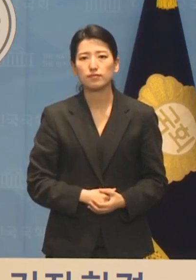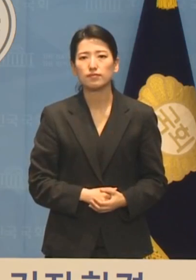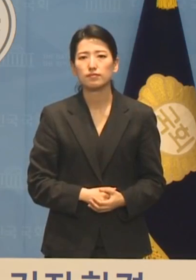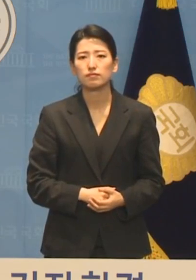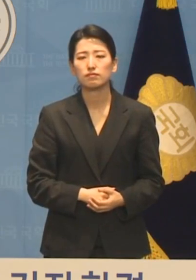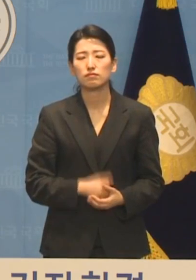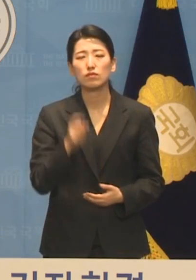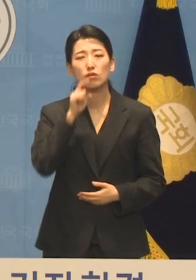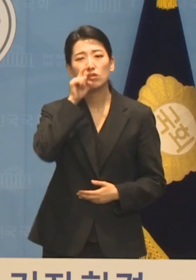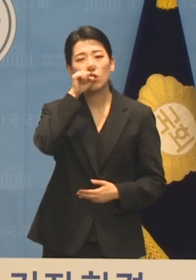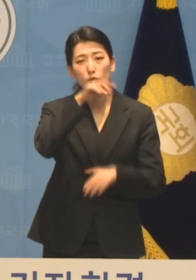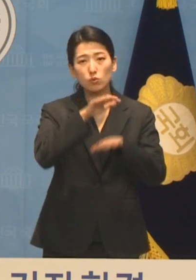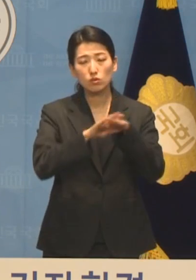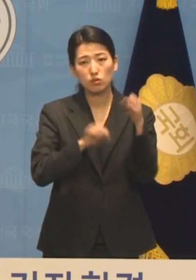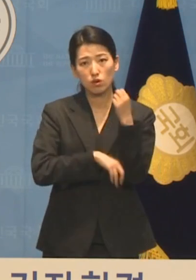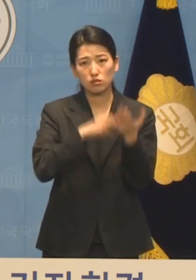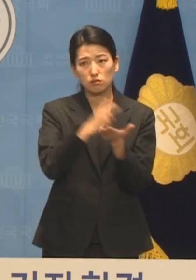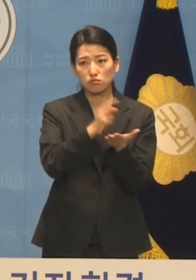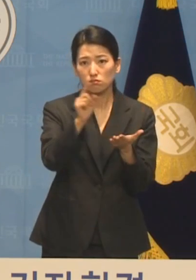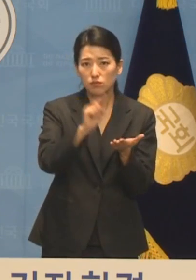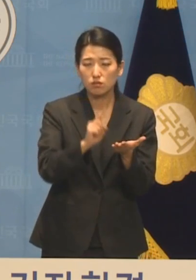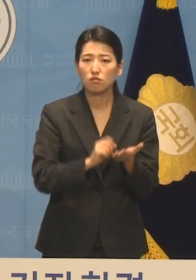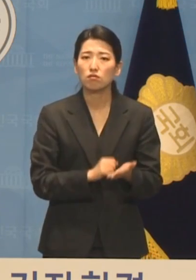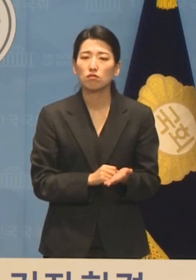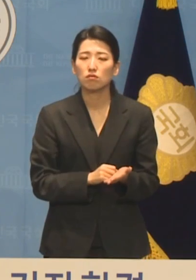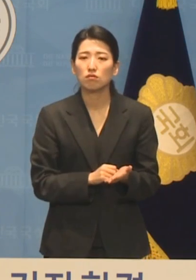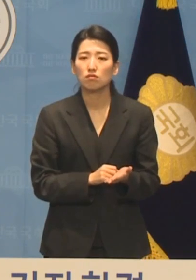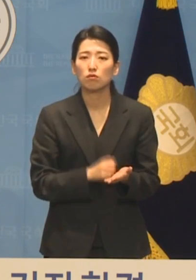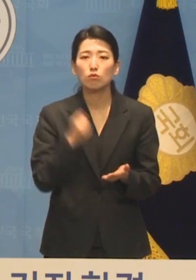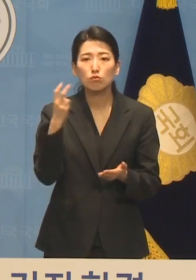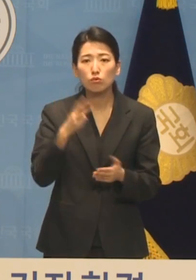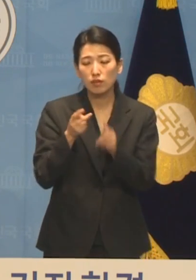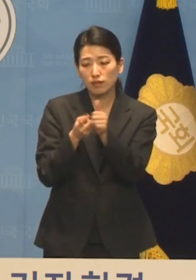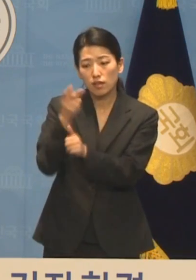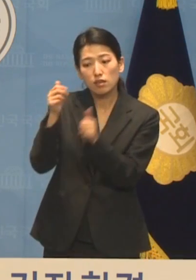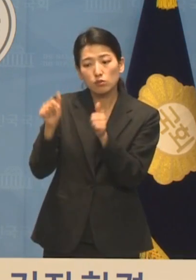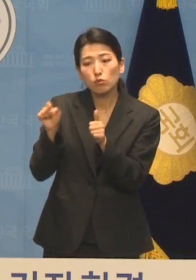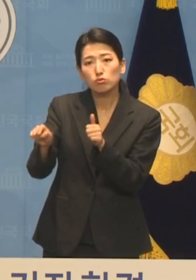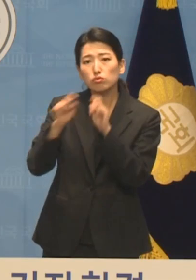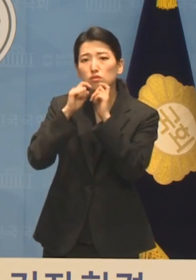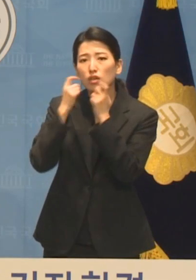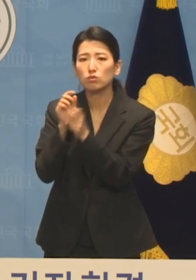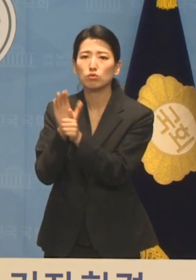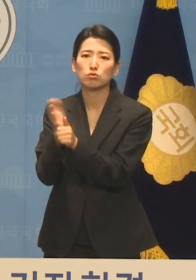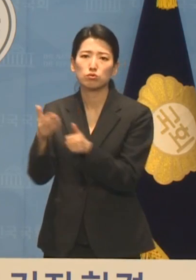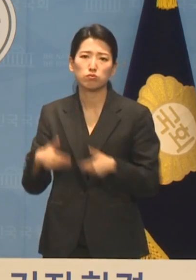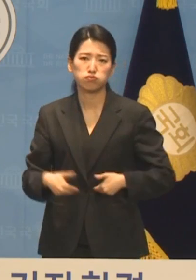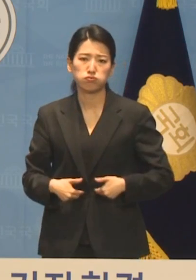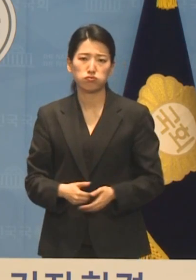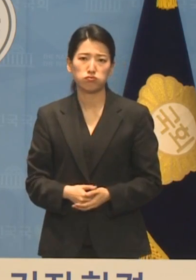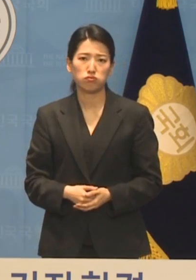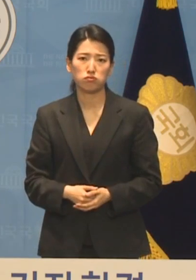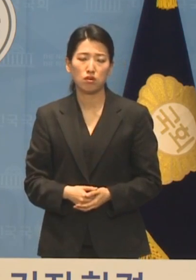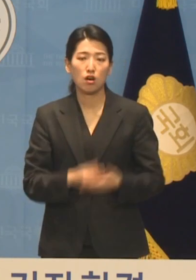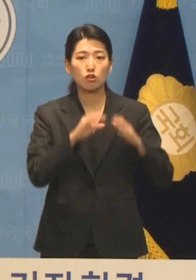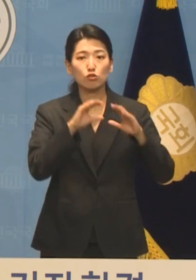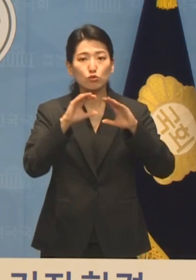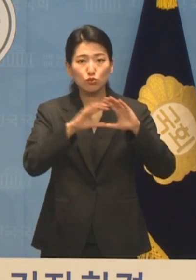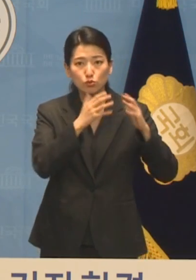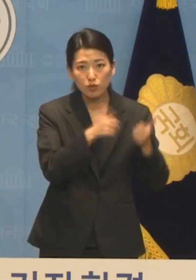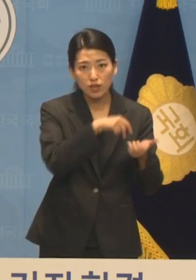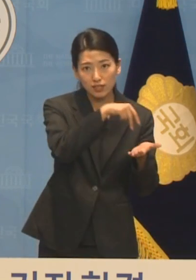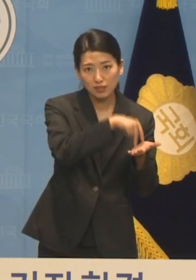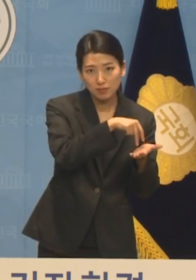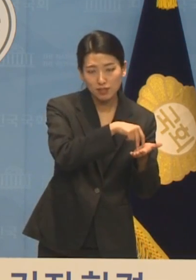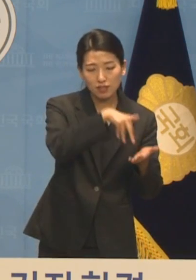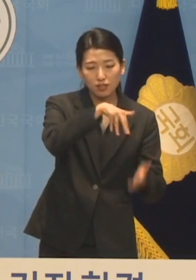나아가 더러운 손 원칙은 탄핵 심판의 청구인 측 대리인 개인에게도 적용돼야 할 것입니다. 국회 측 소추 대리인